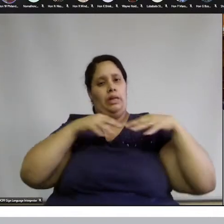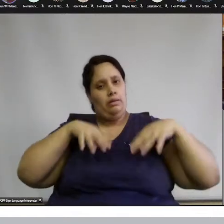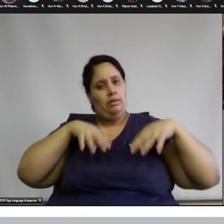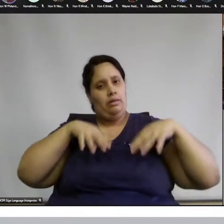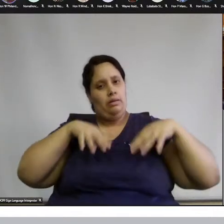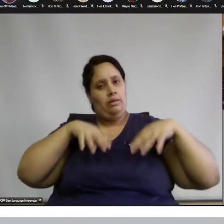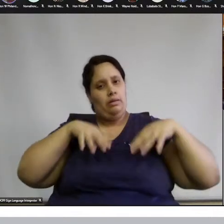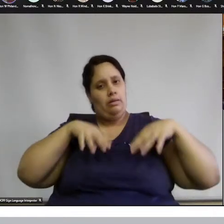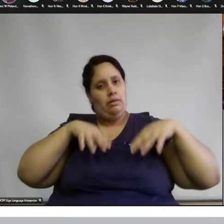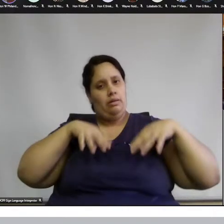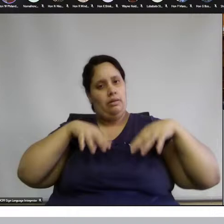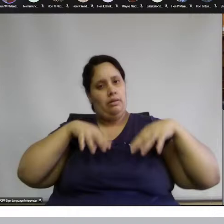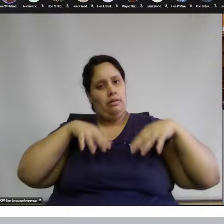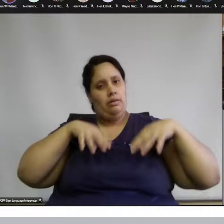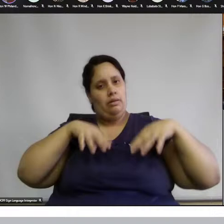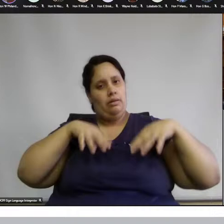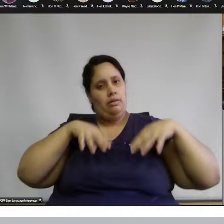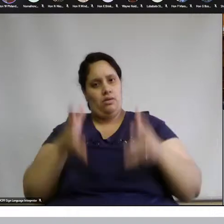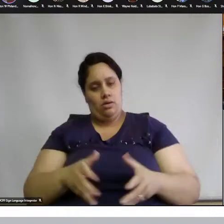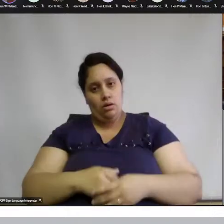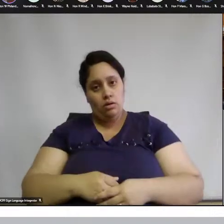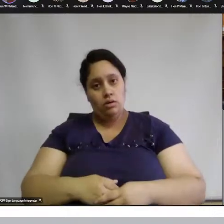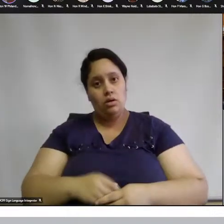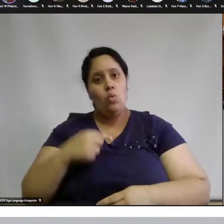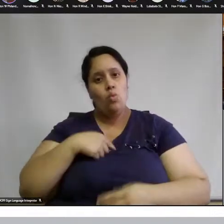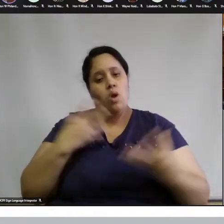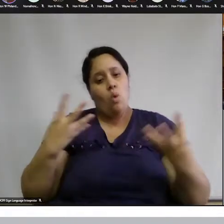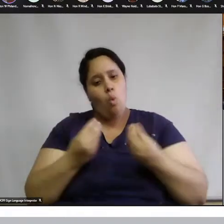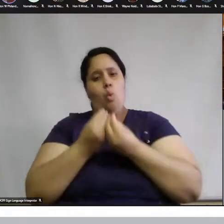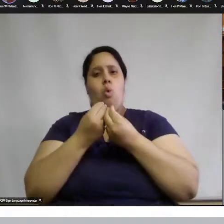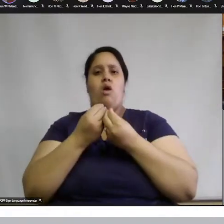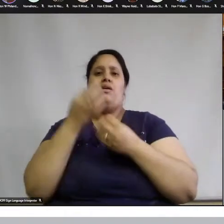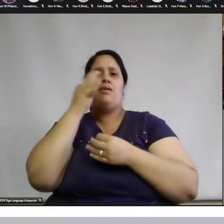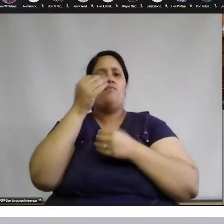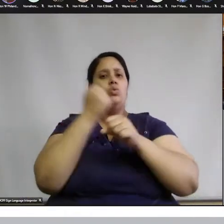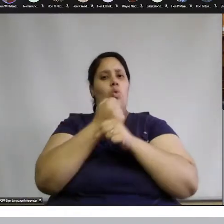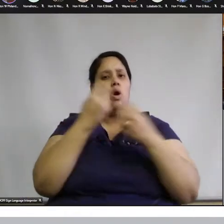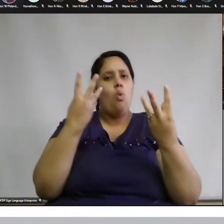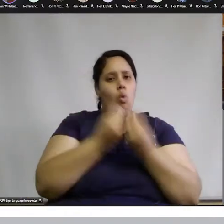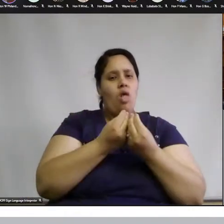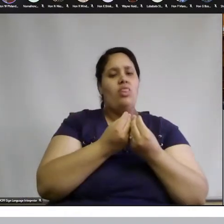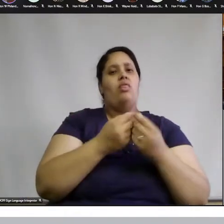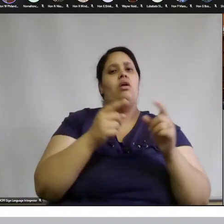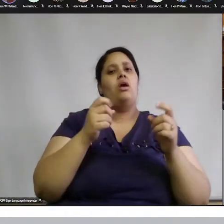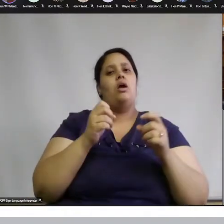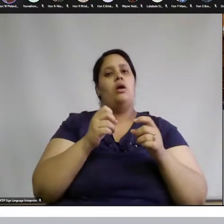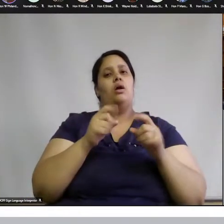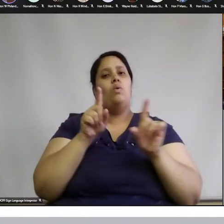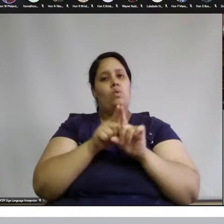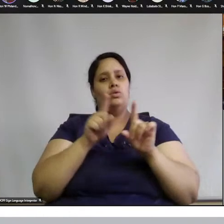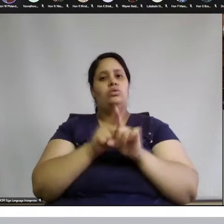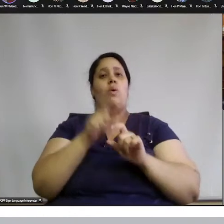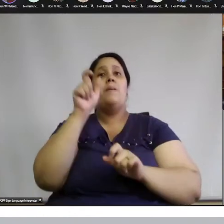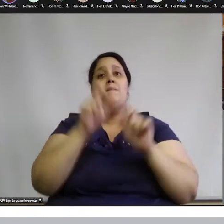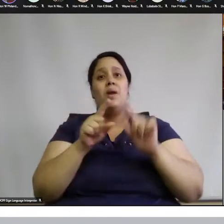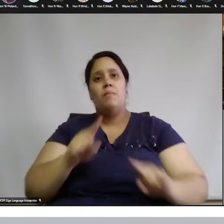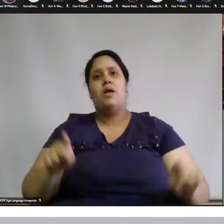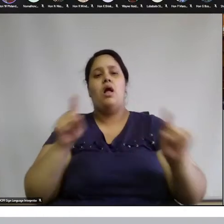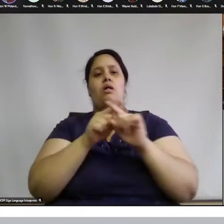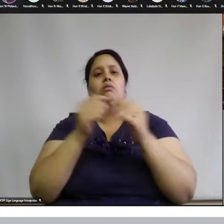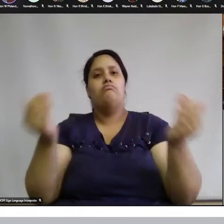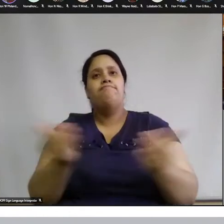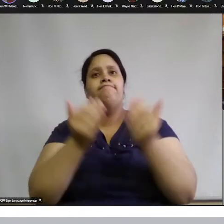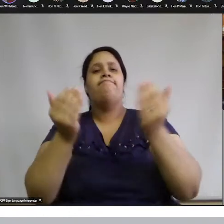as inwoners van hierdie provinsie om saam met die regering te werk om soveel as moontlik inwoners ingeënt te